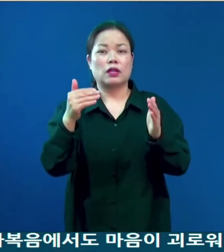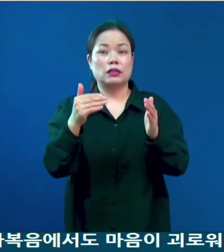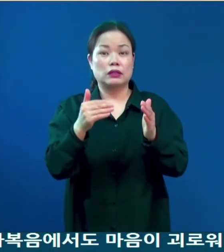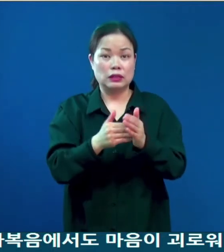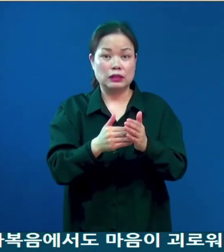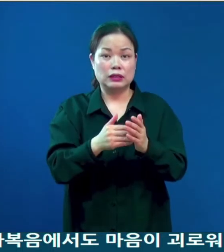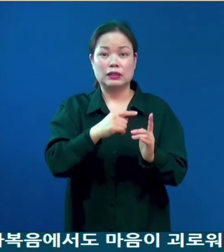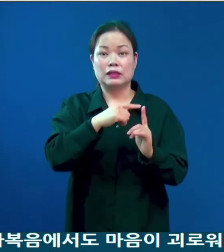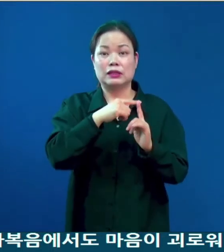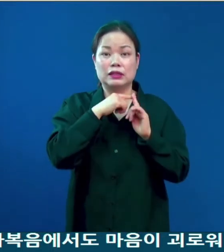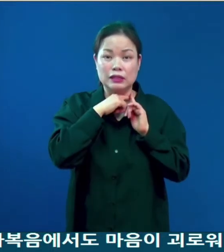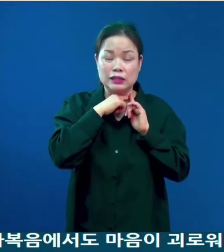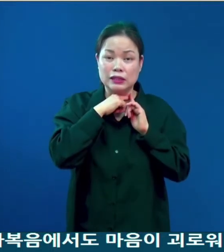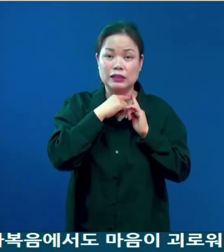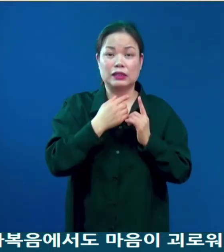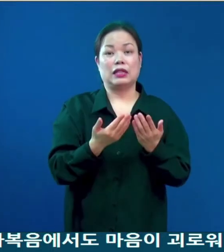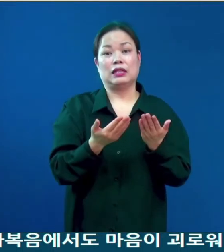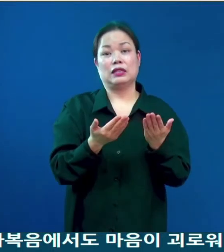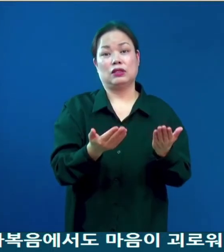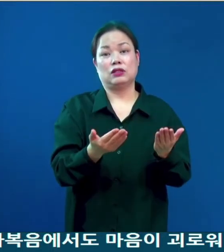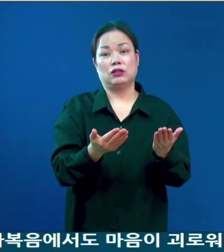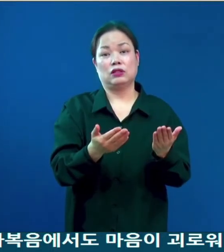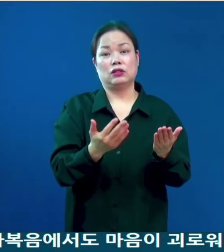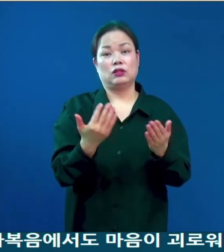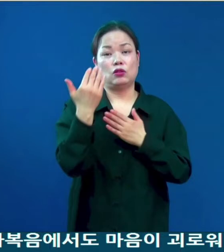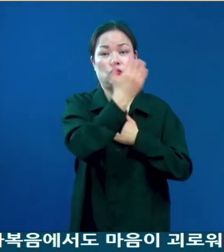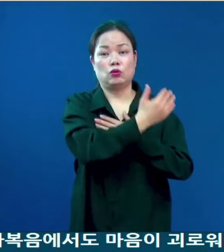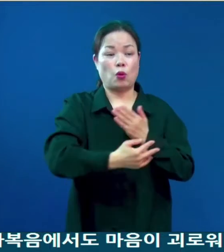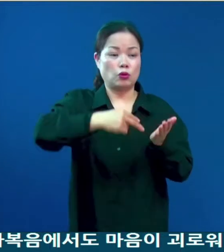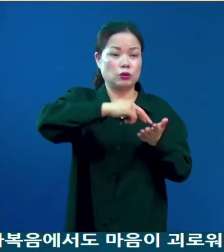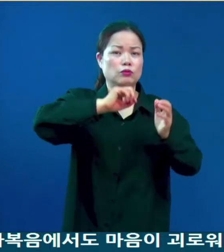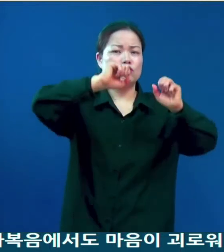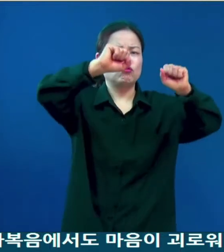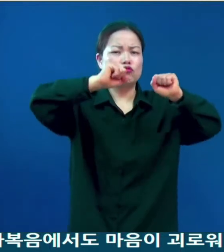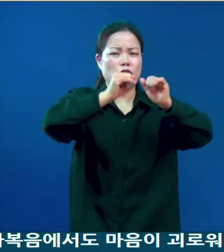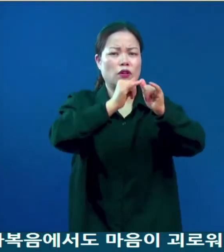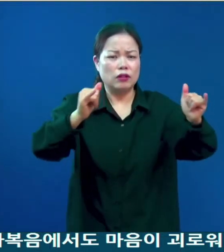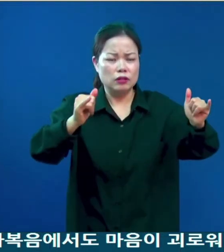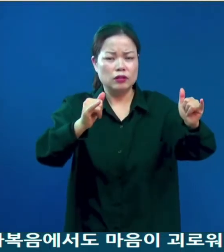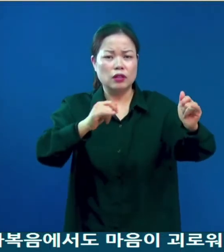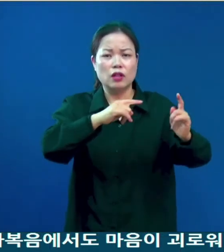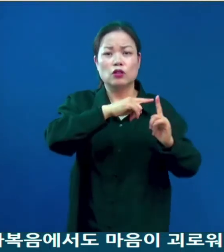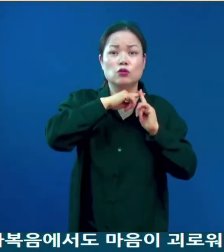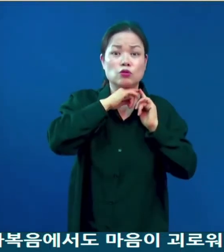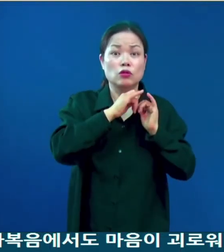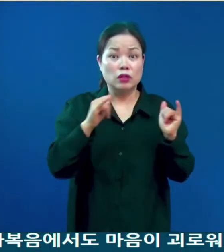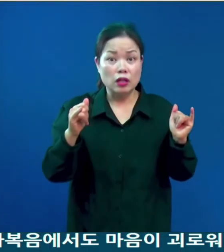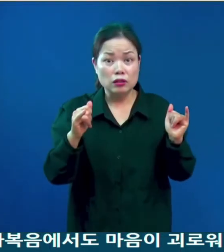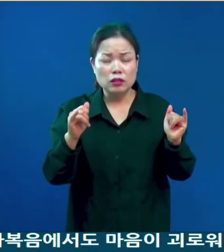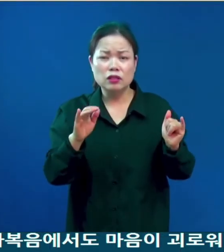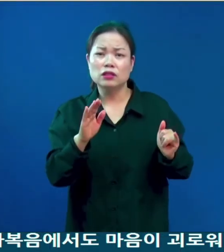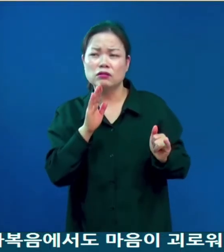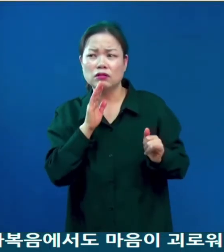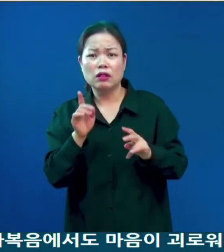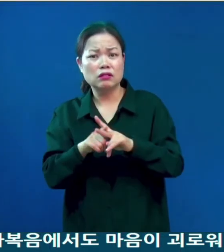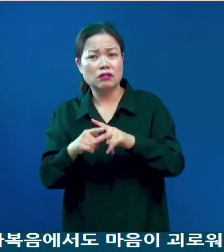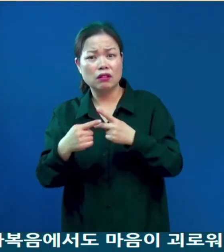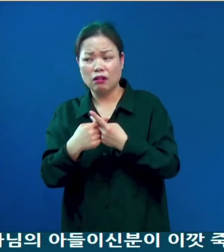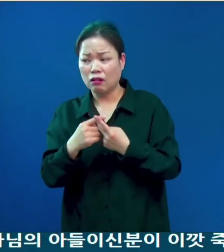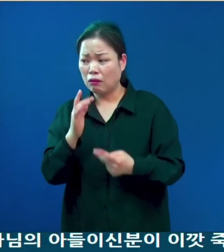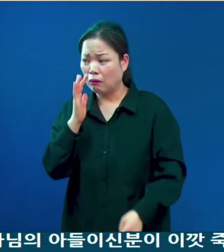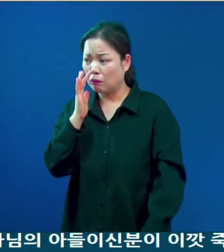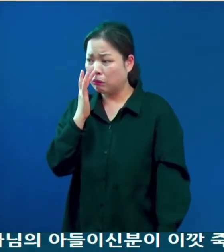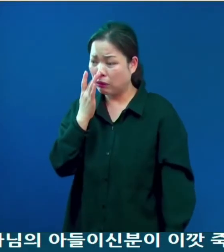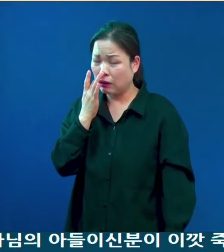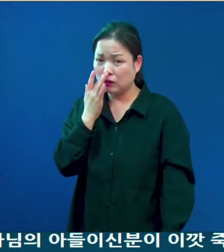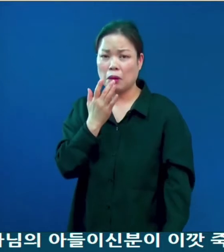장렬하게 주저하지 않고 바치는 그런 독립운동가들도 있고 순교자들도 있는데, 진짜 이해가 안 가는 모습이다,